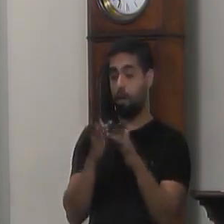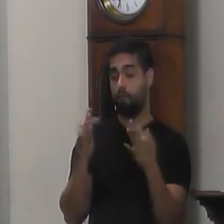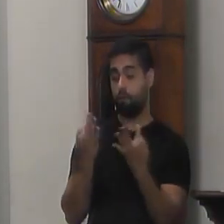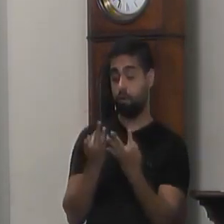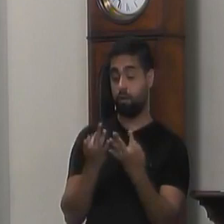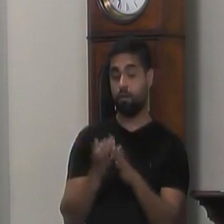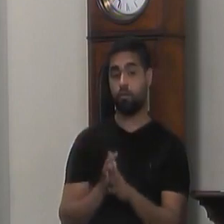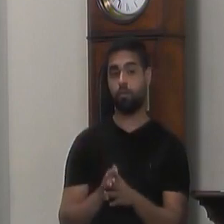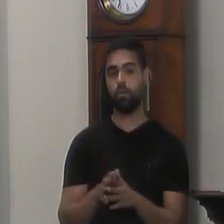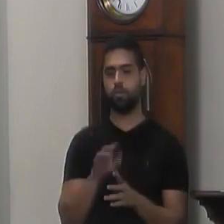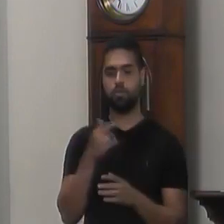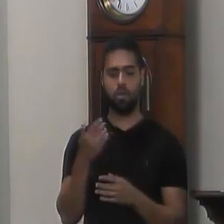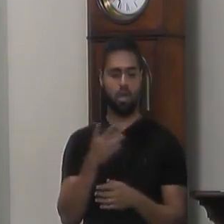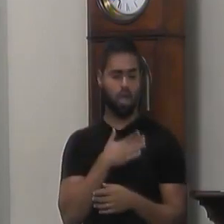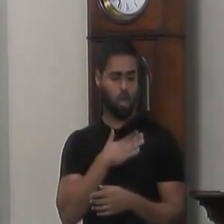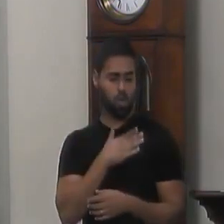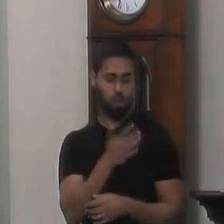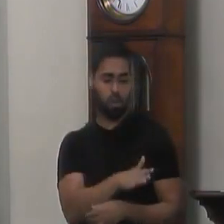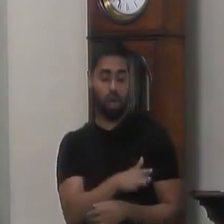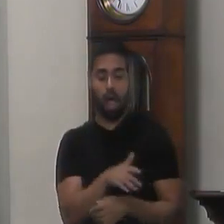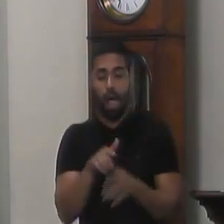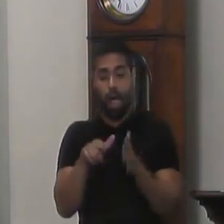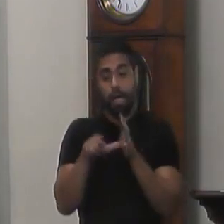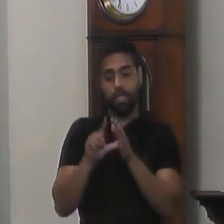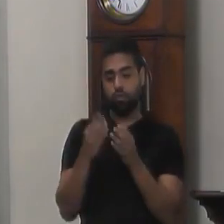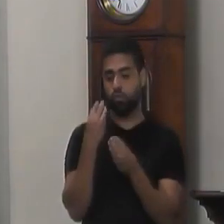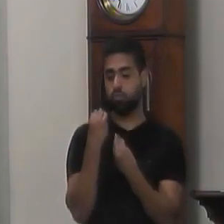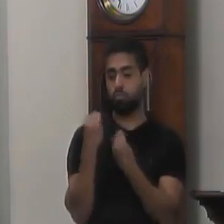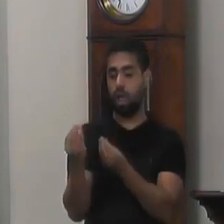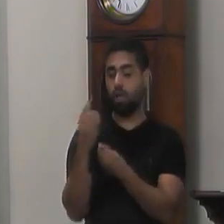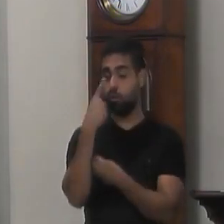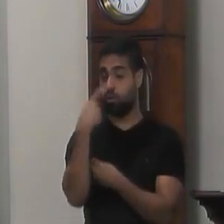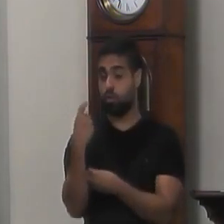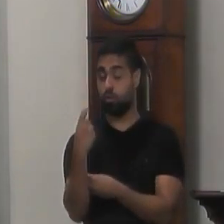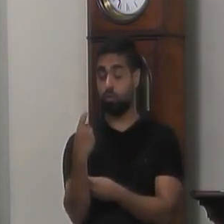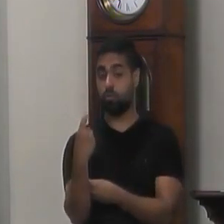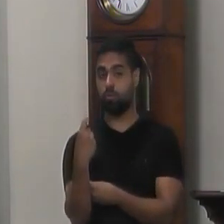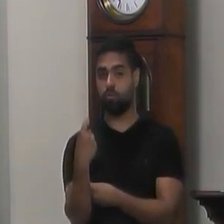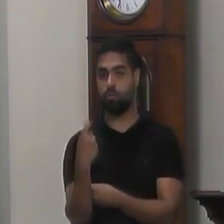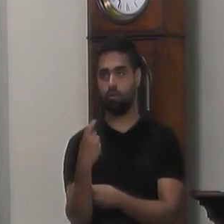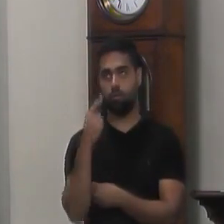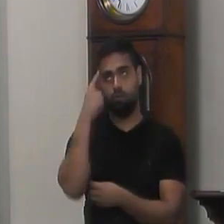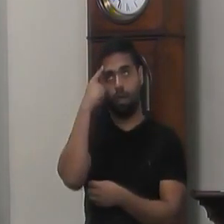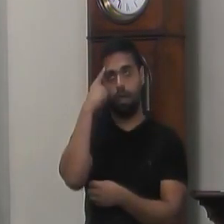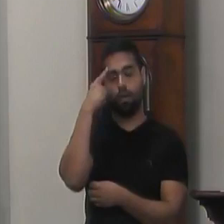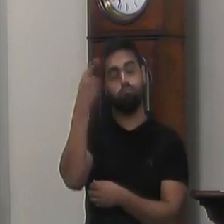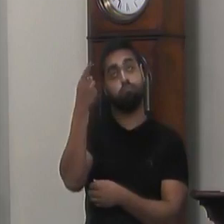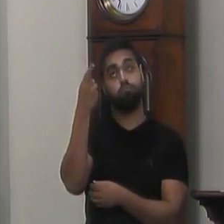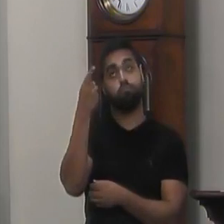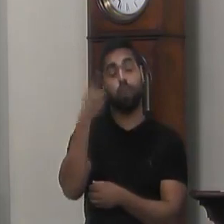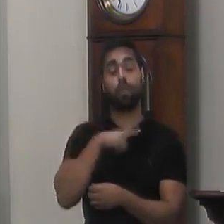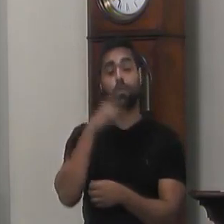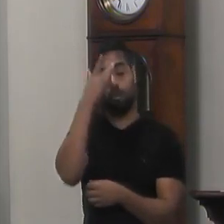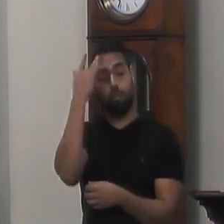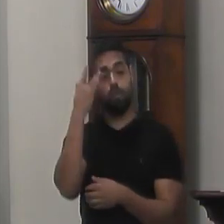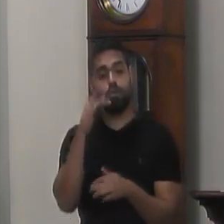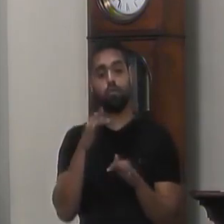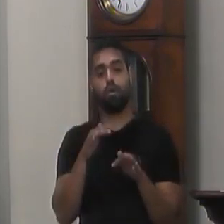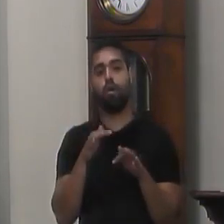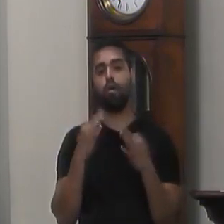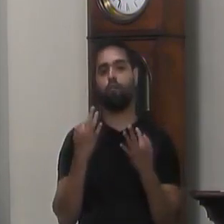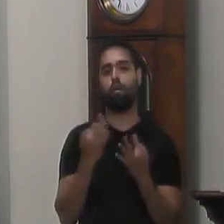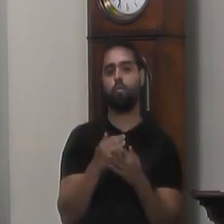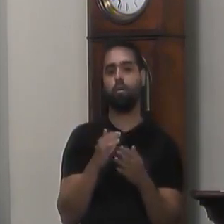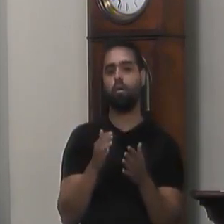precisa. Então não serve para você, antes de você jogar fora, você pensa no próximo, doa para uma pessoa que